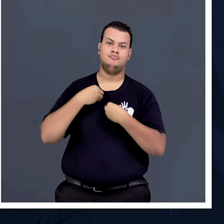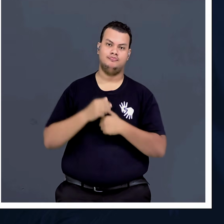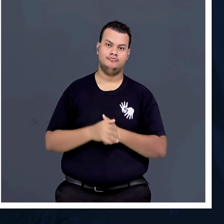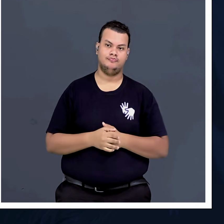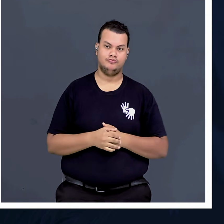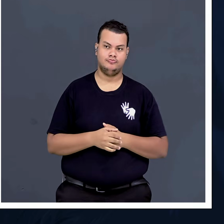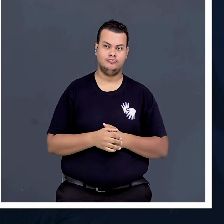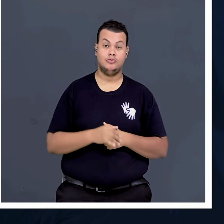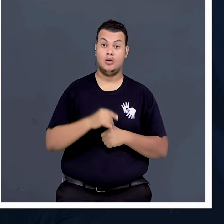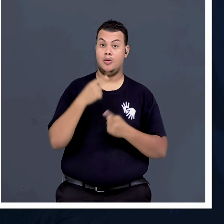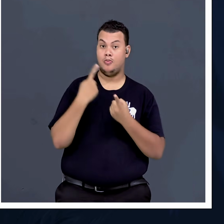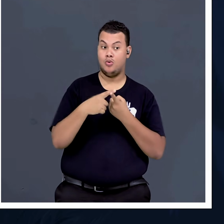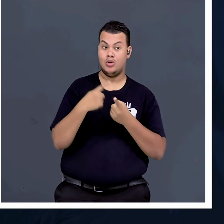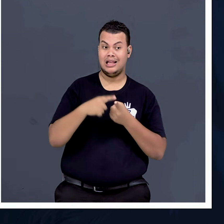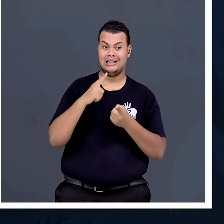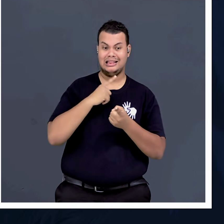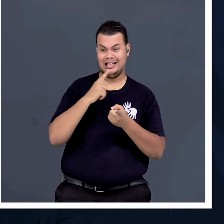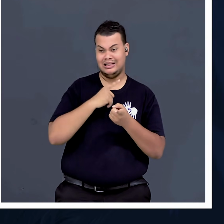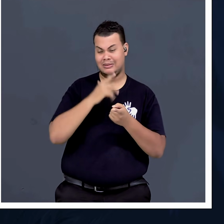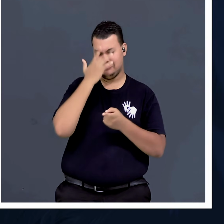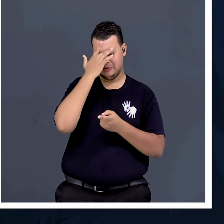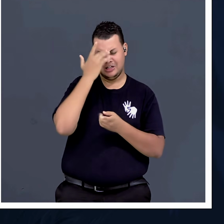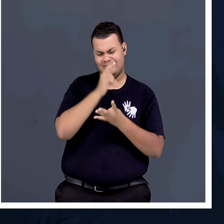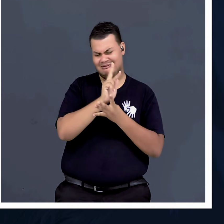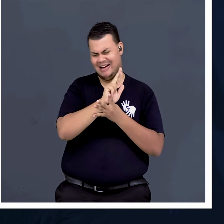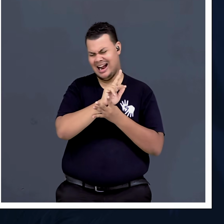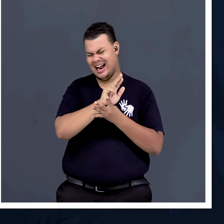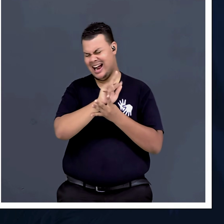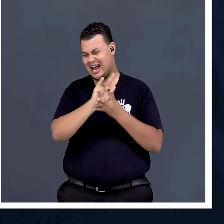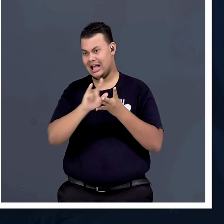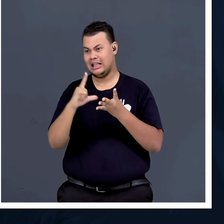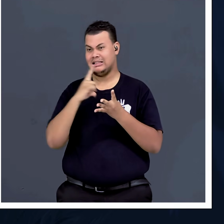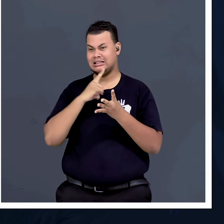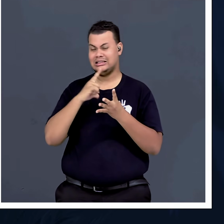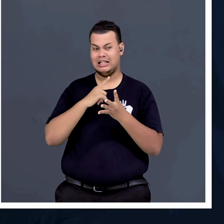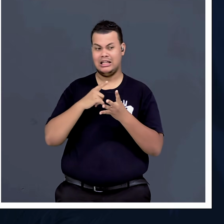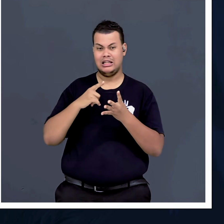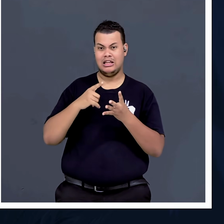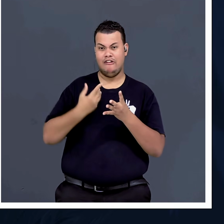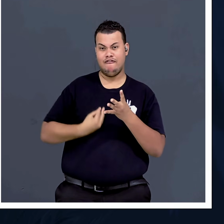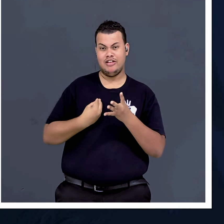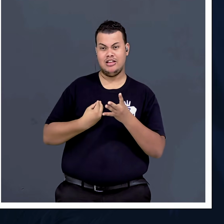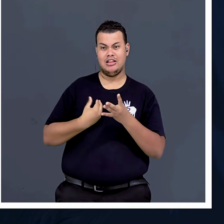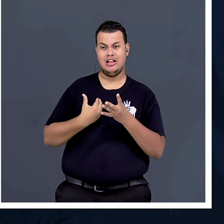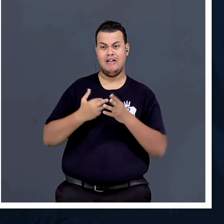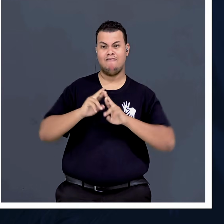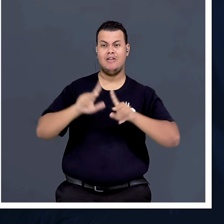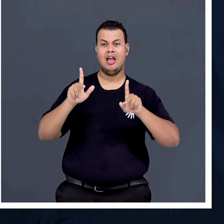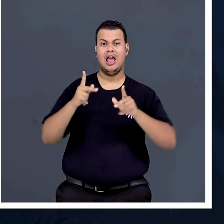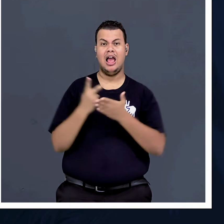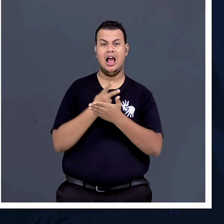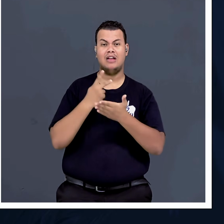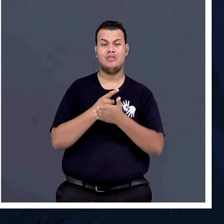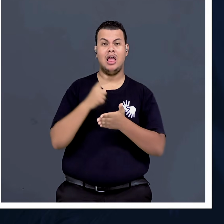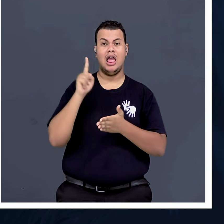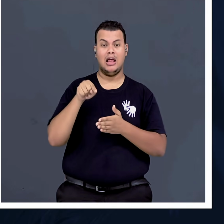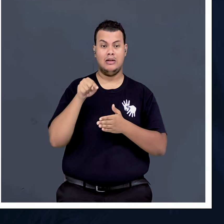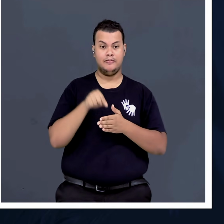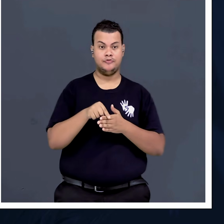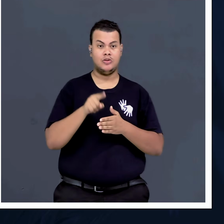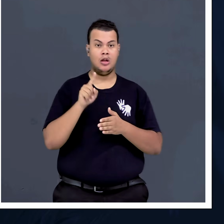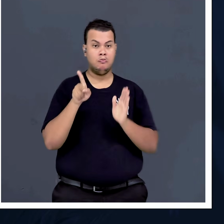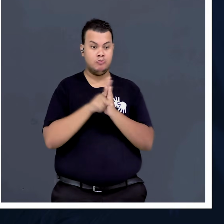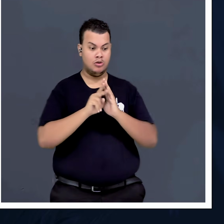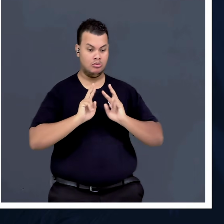nós. Porque tem muita gente andando com uma identidade errada. Uma identidade que é baseada em